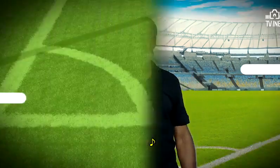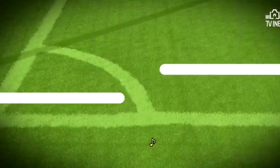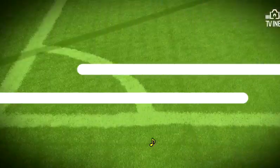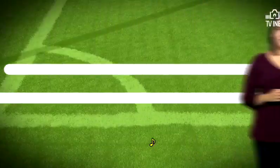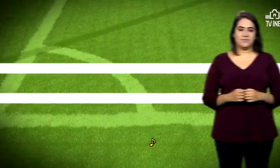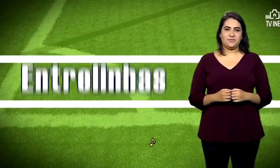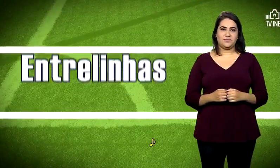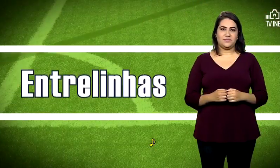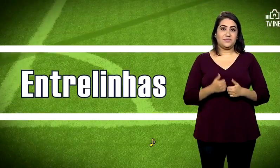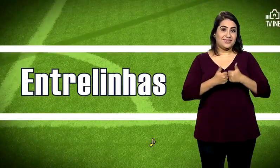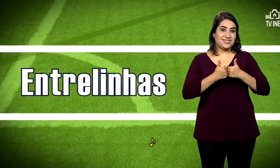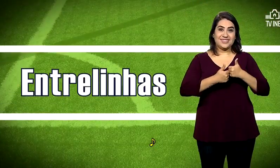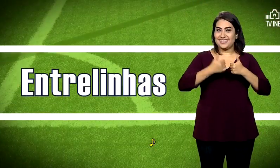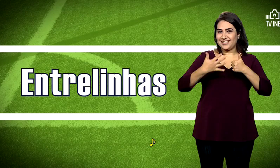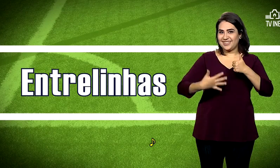Entre linhas.